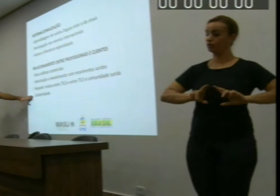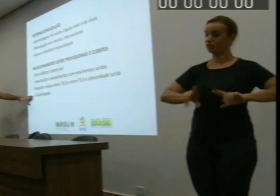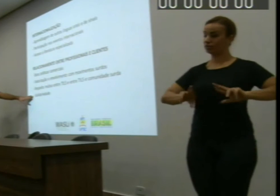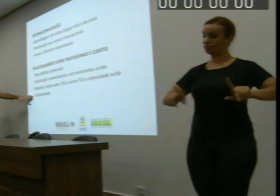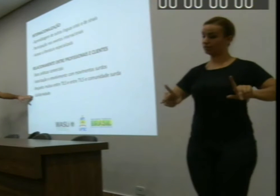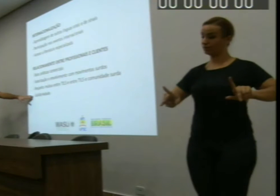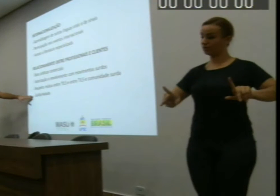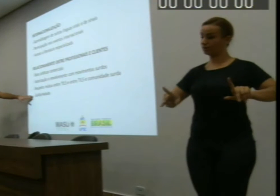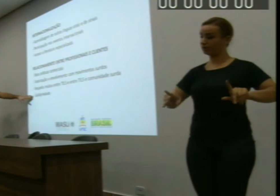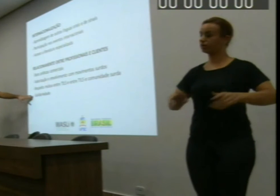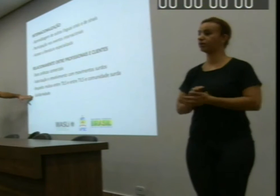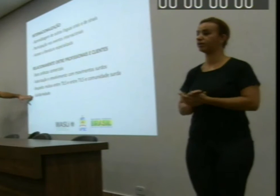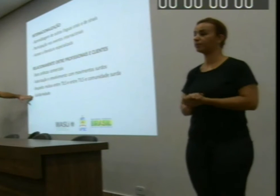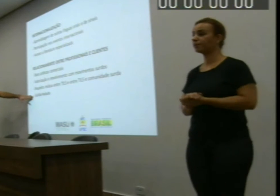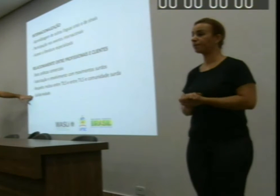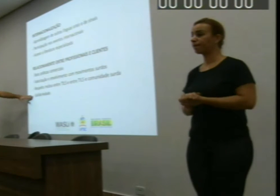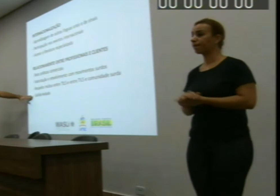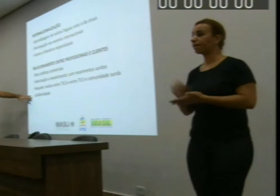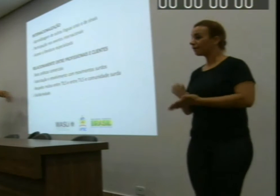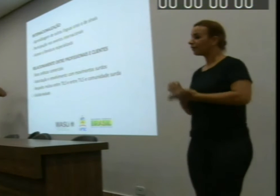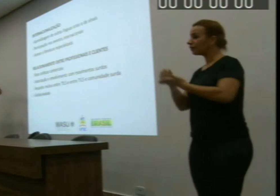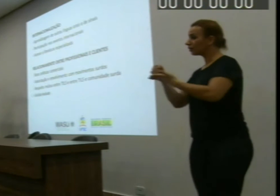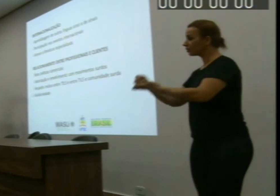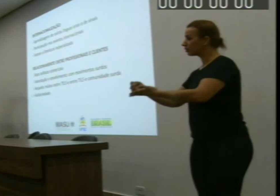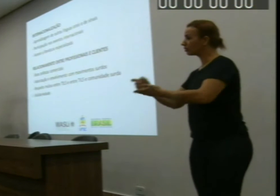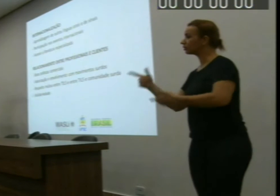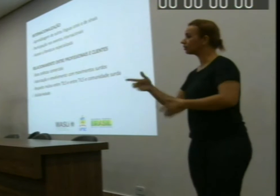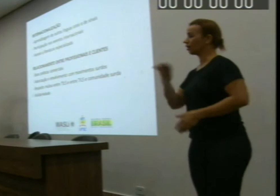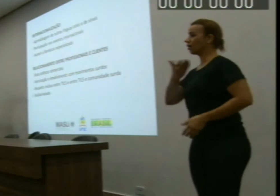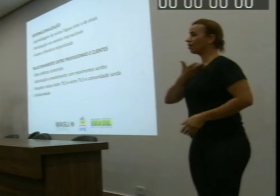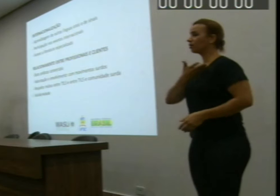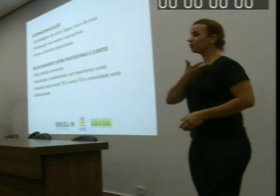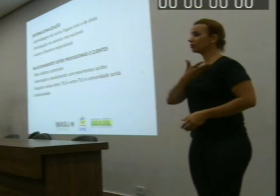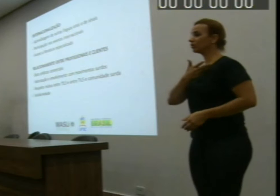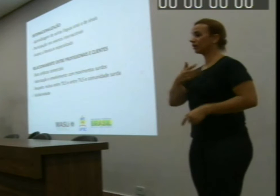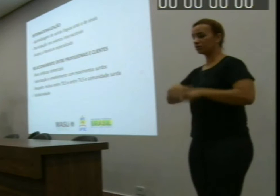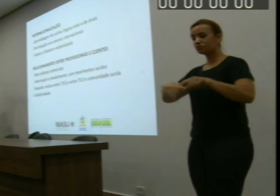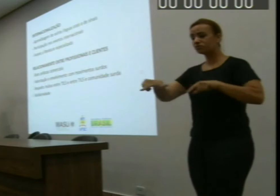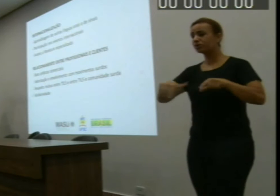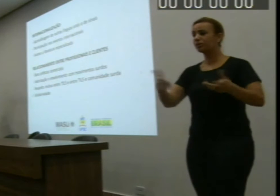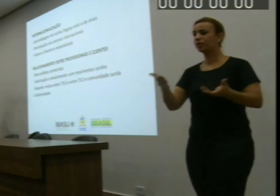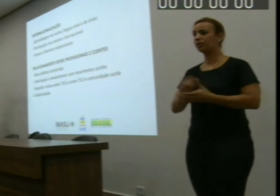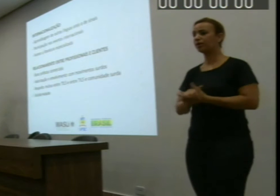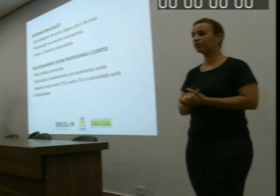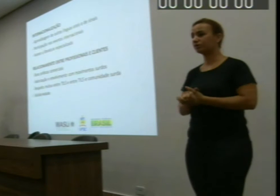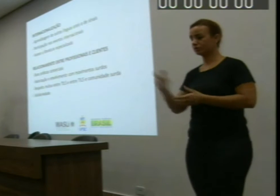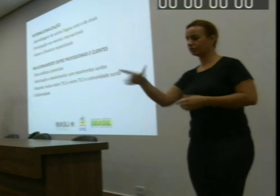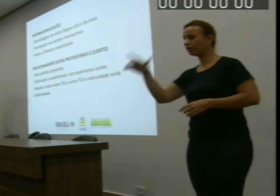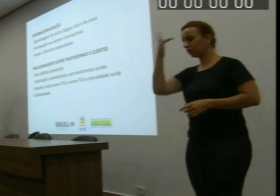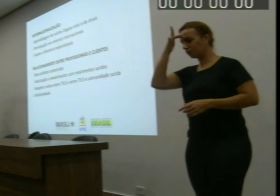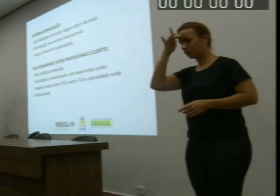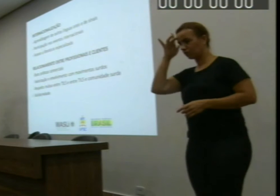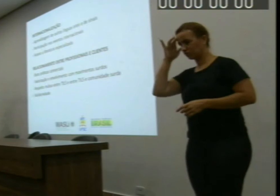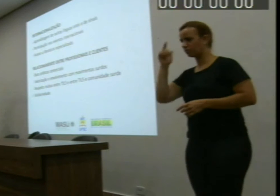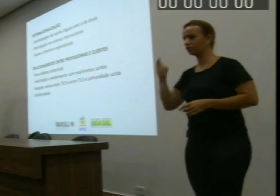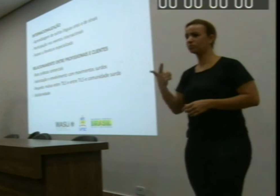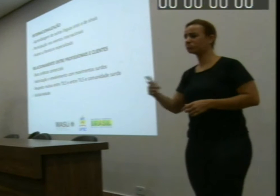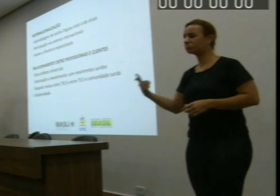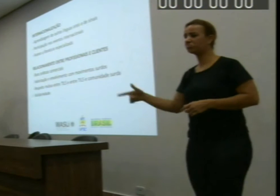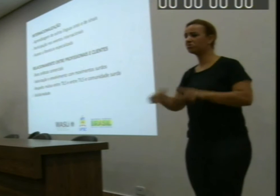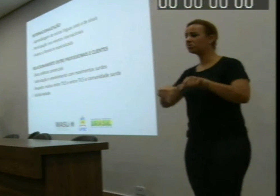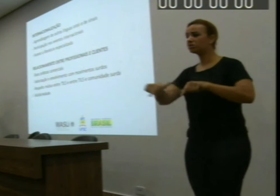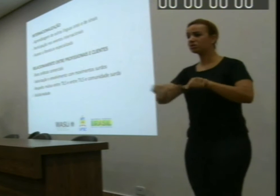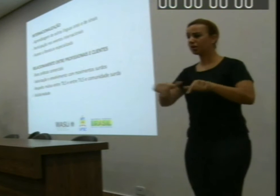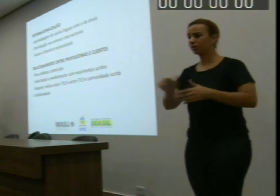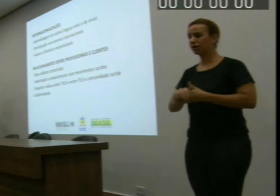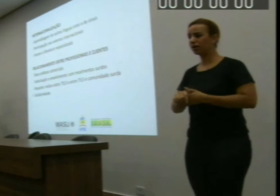também tem a ver em contribuir com os colegas que não t as mesmas oportunidades que a gente tem ao ao nosso redor então o